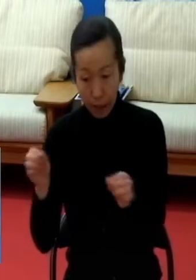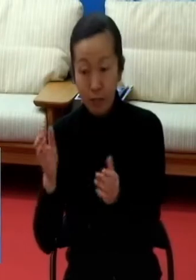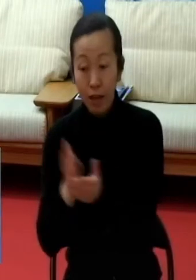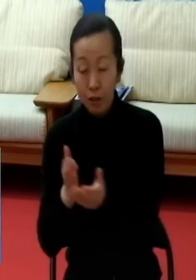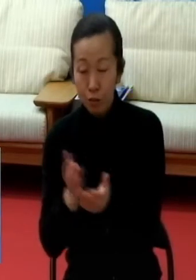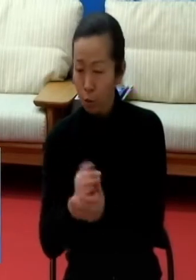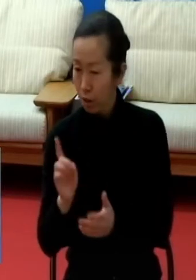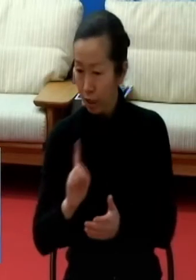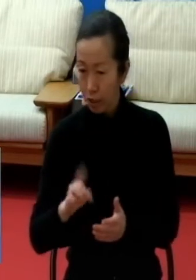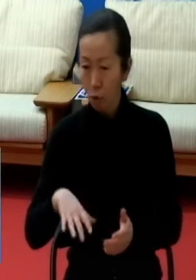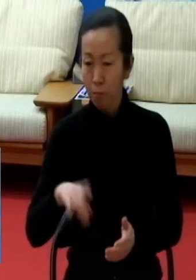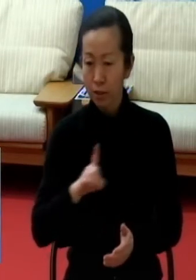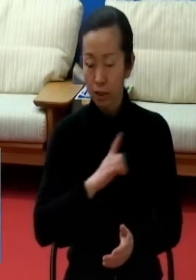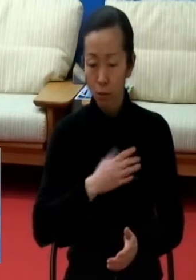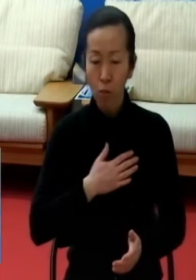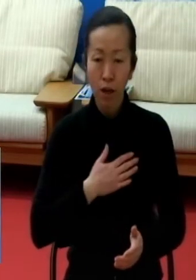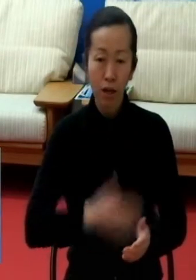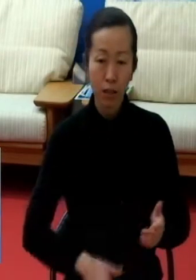ことです。